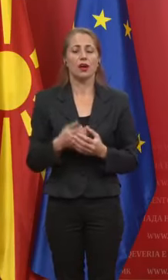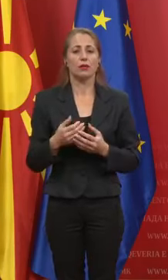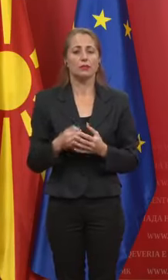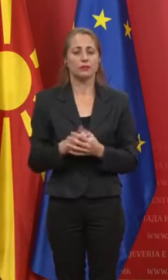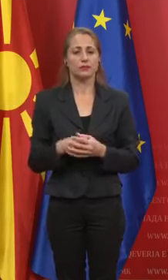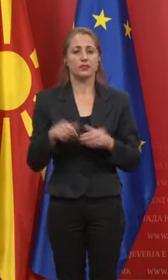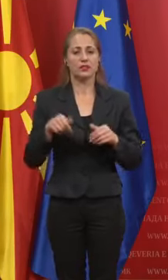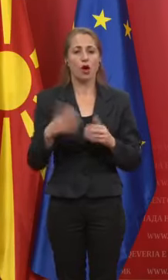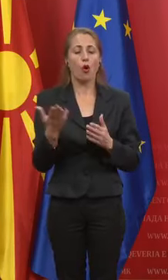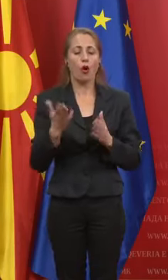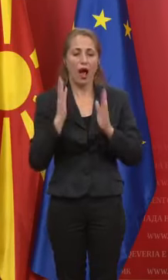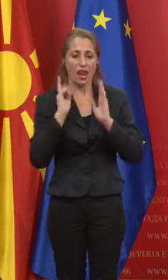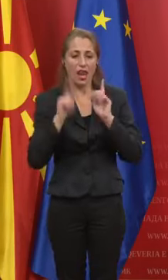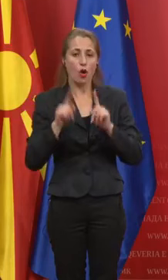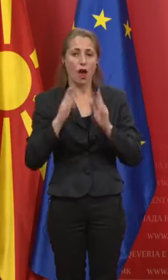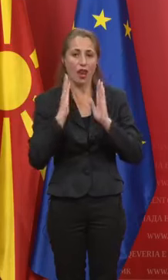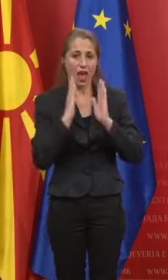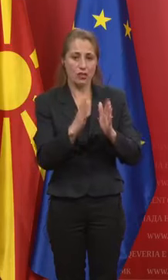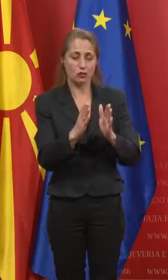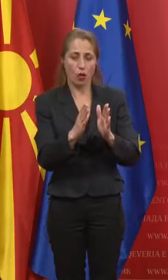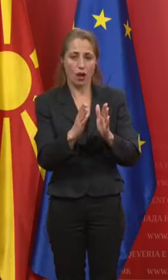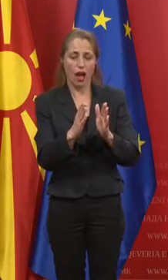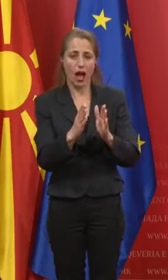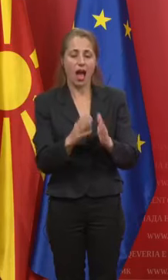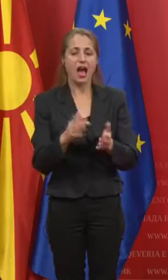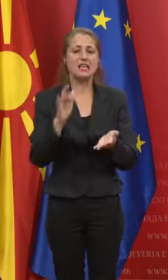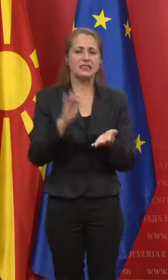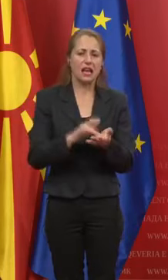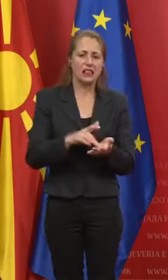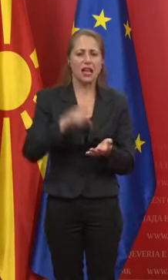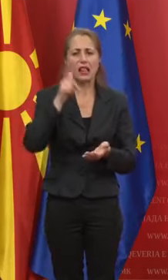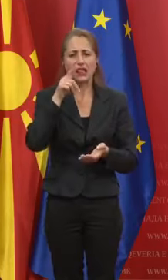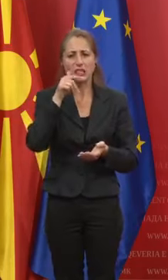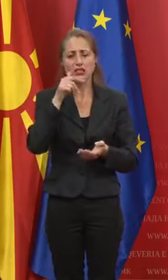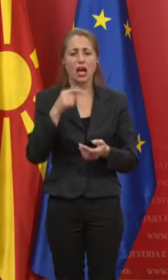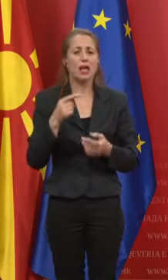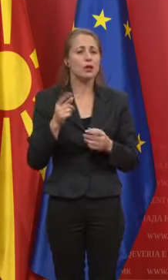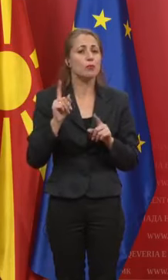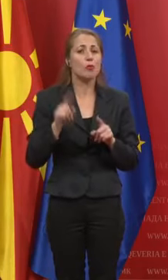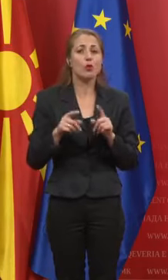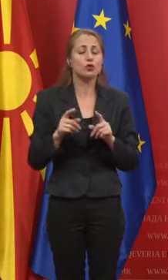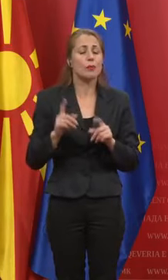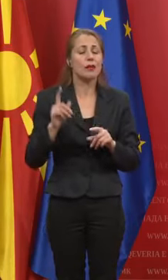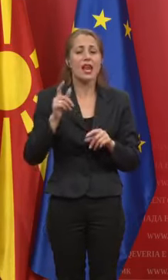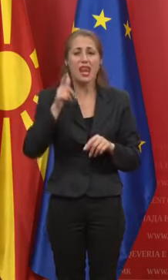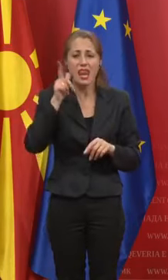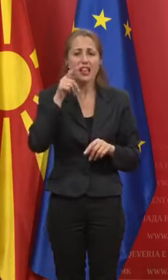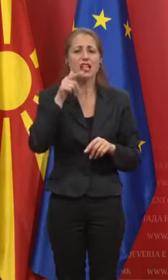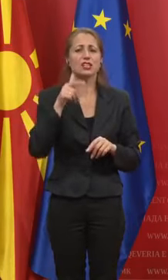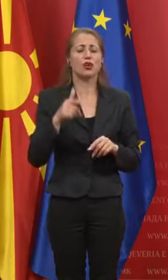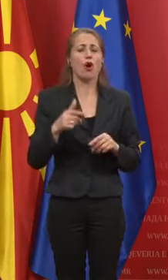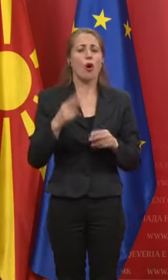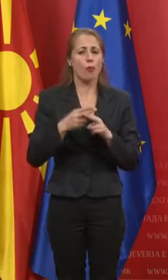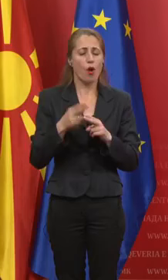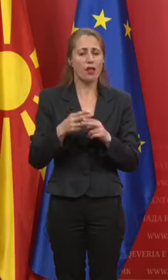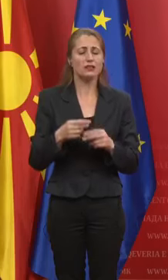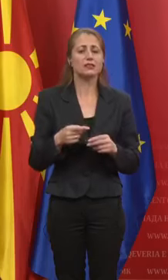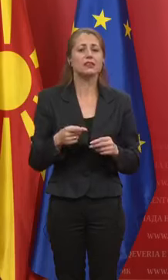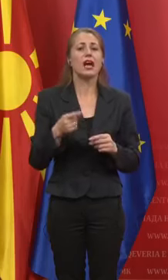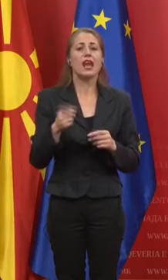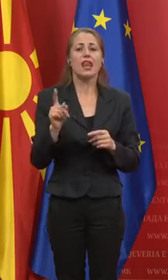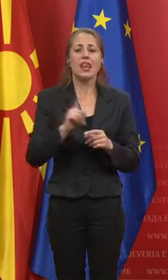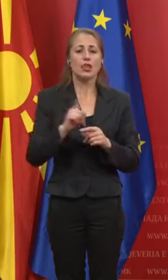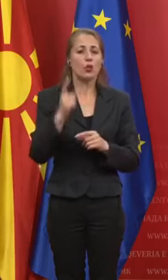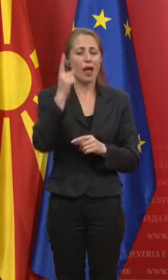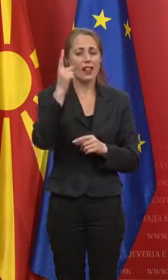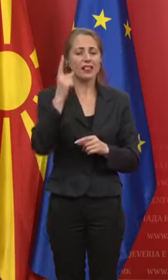некоја насока, дали тоа ќе биде средна тешка или една од најтешките форми, меѓутоа не може, нема ниту еден фактор кој